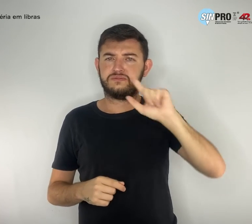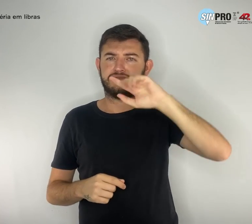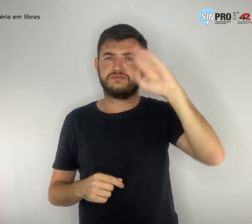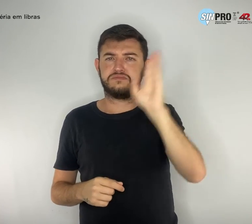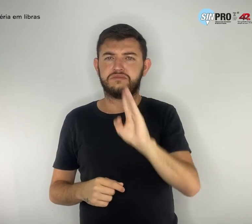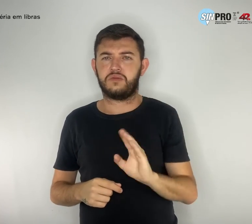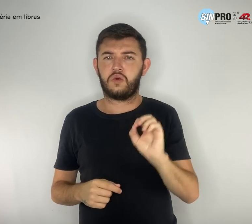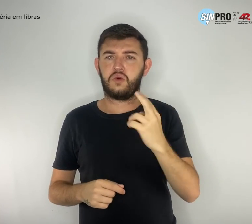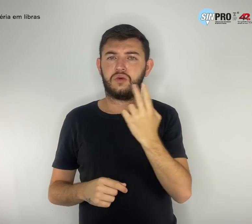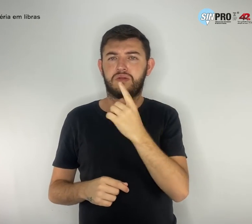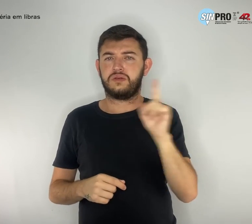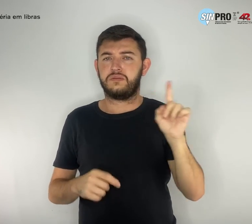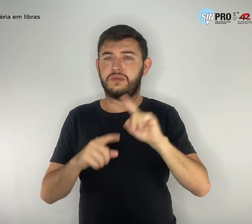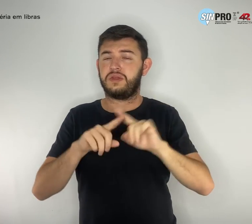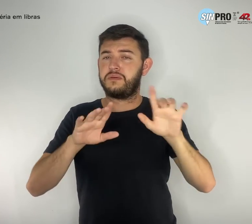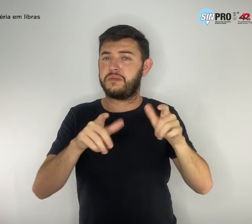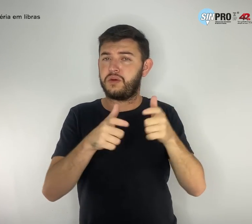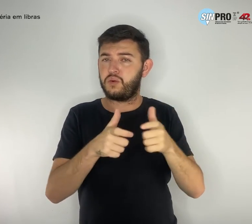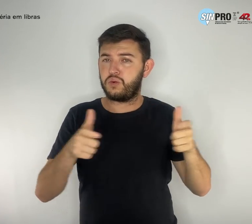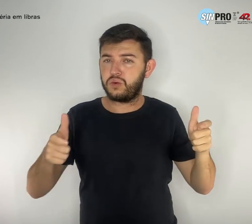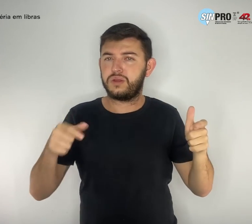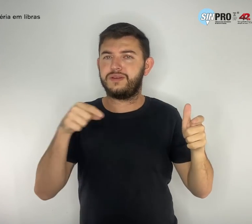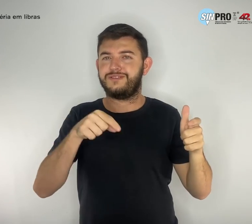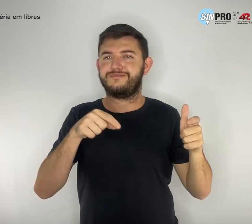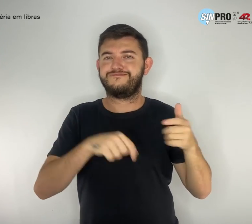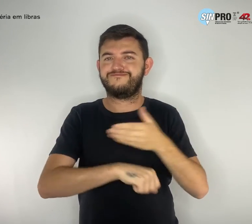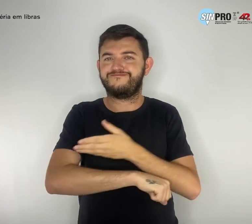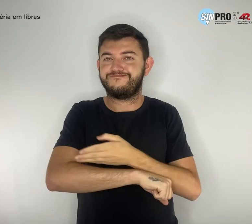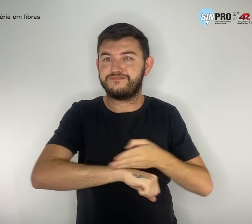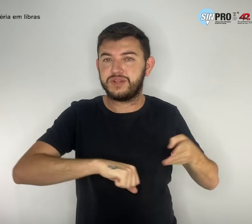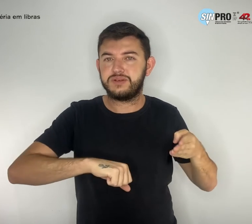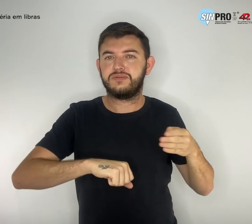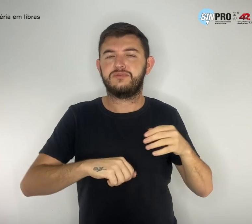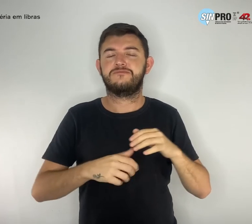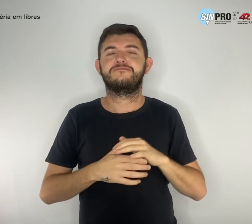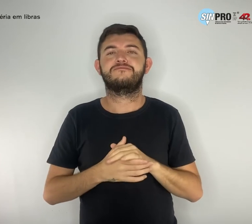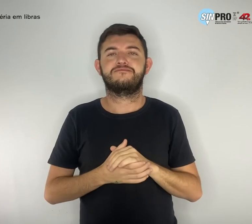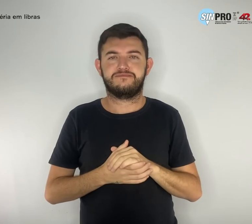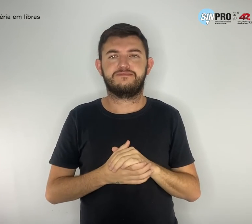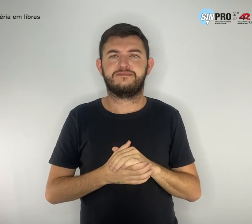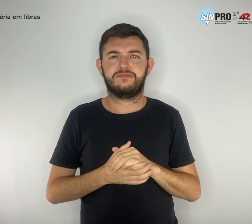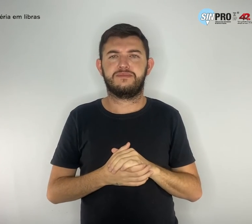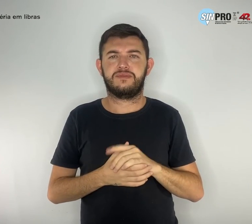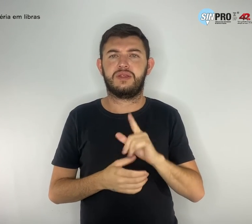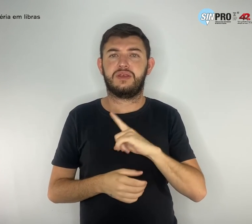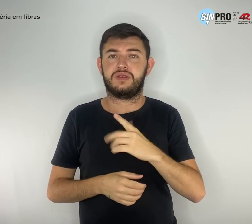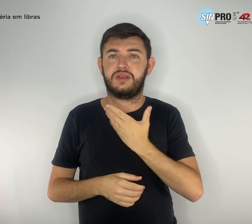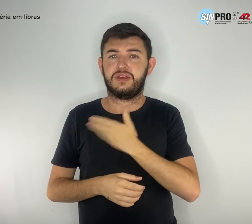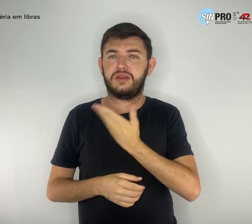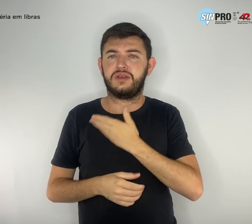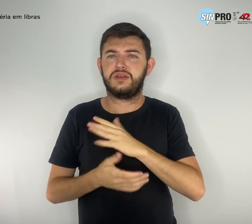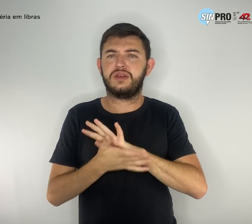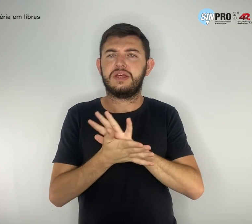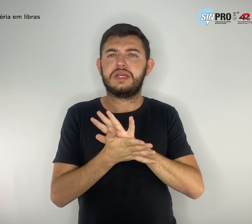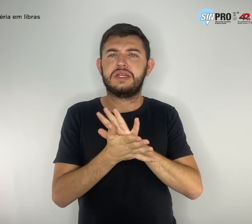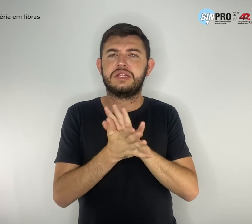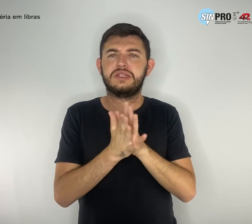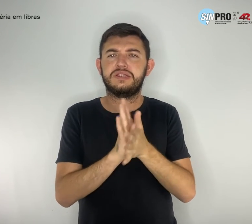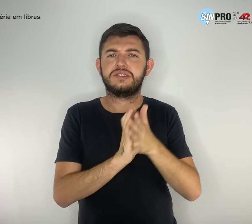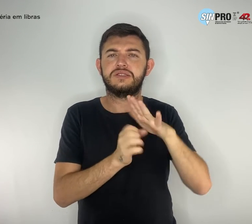sua imensa maioria, brancos. Há grandes discriminações para com os afrodescendentes